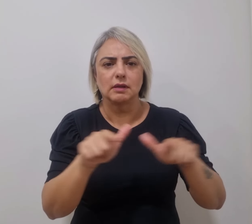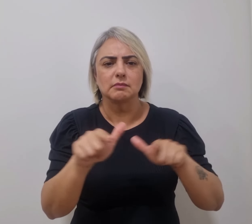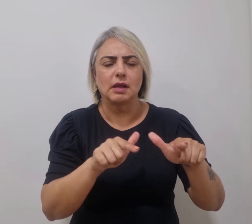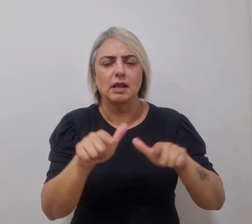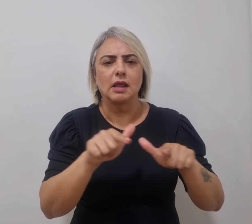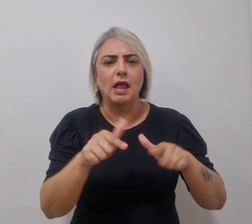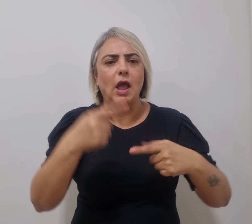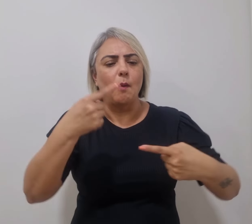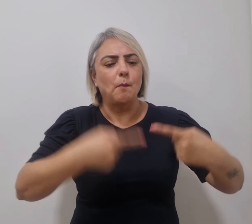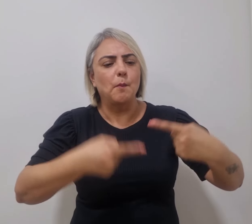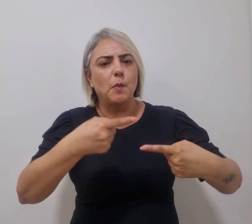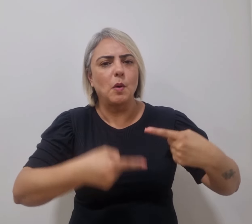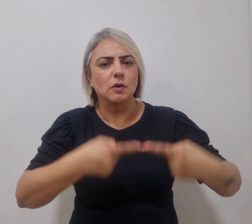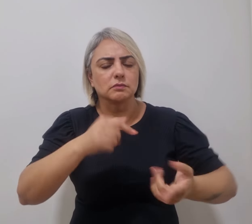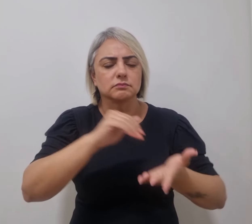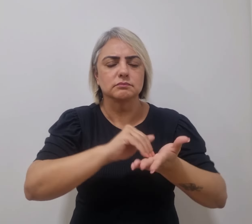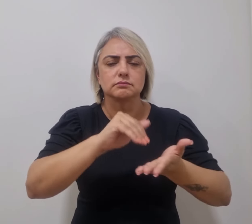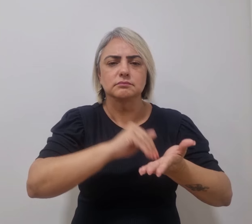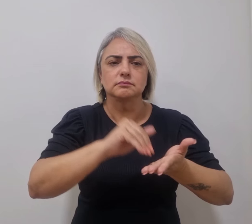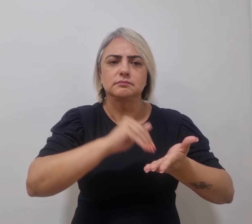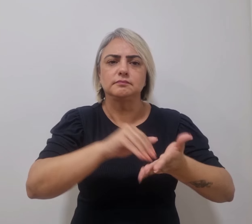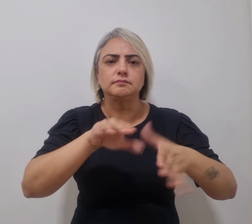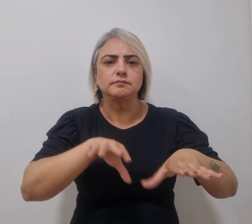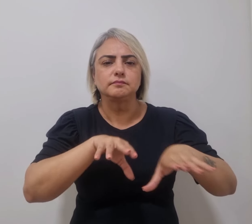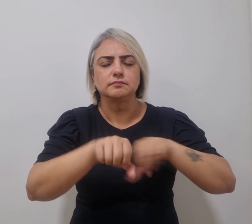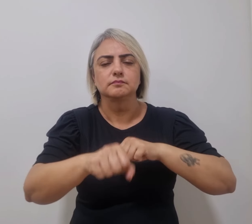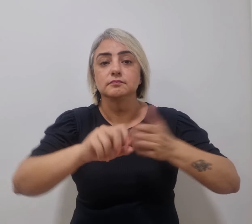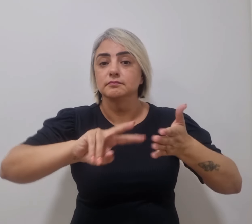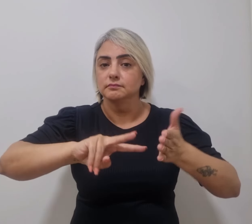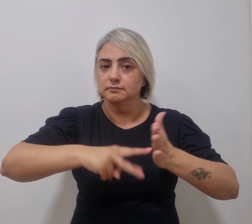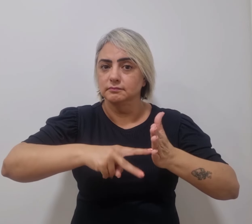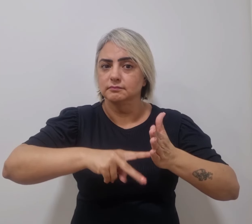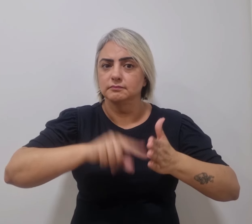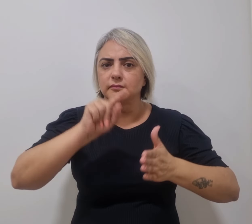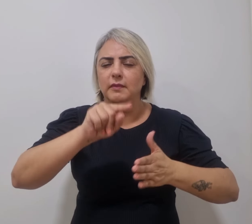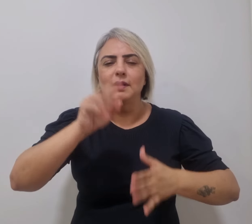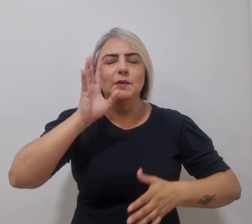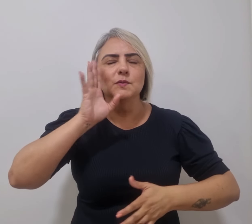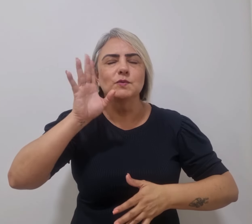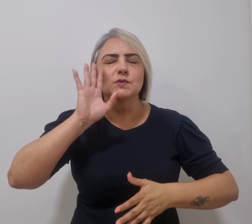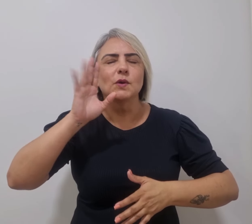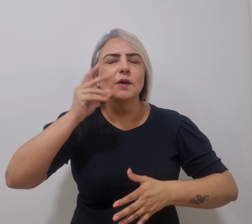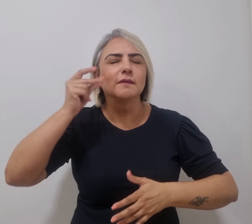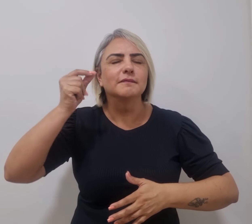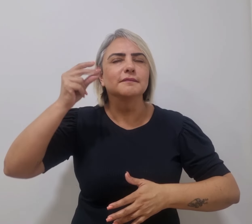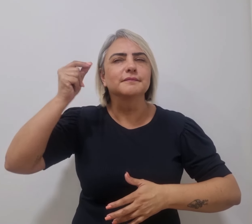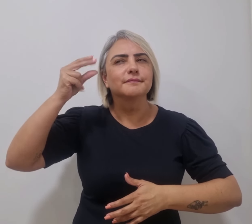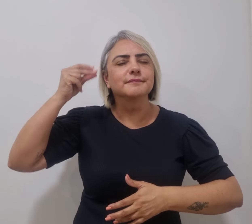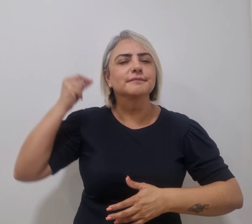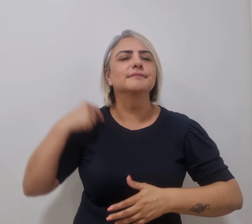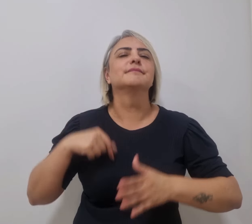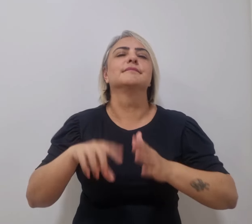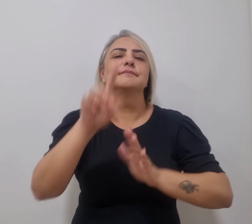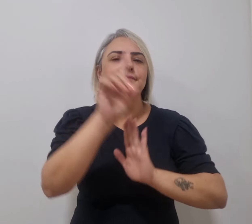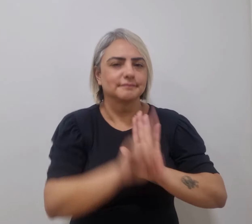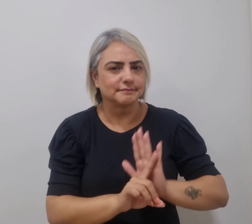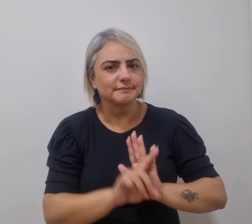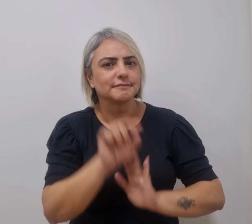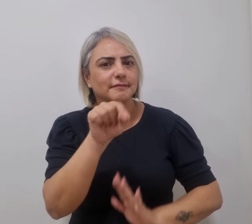política da Secretaria de Formação do Simpro e um sonho antigo da diretoria. Ela tem